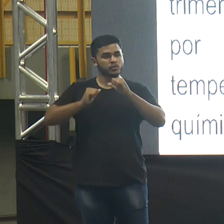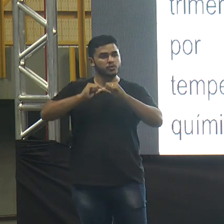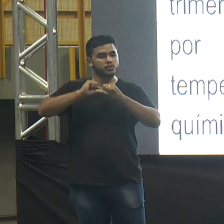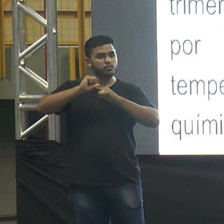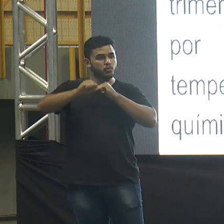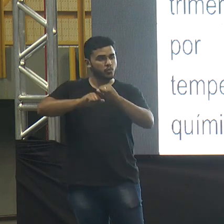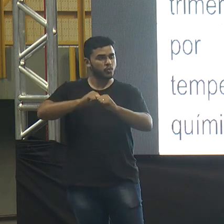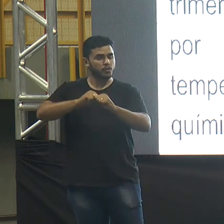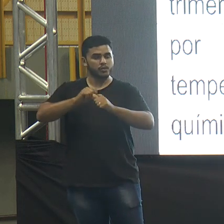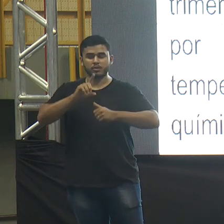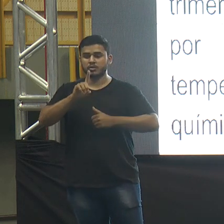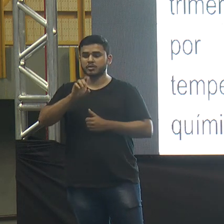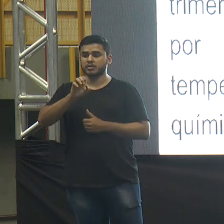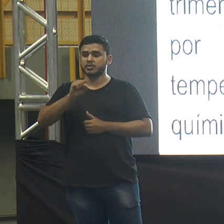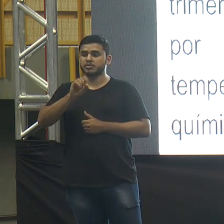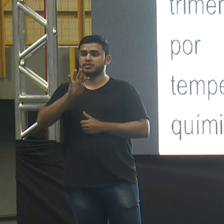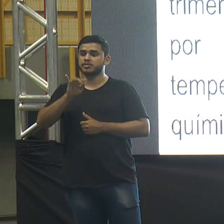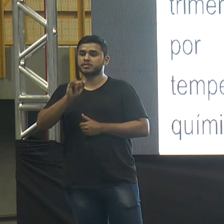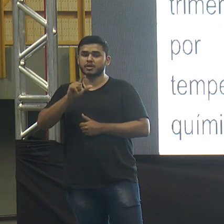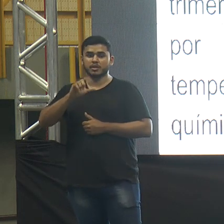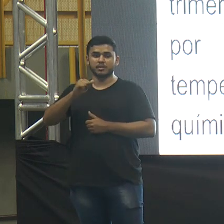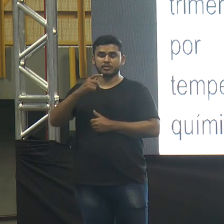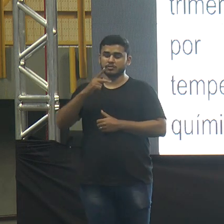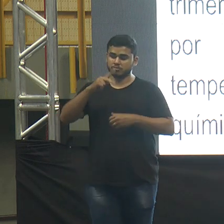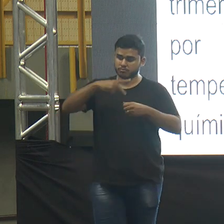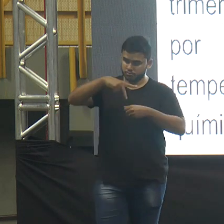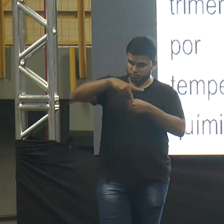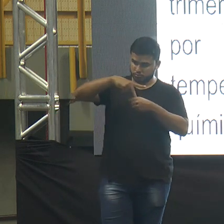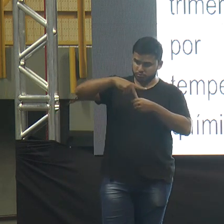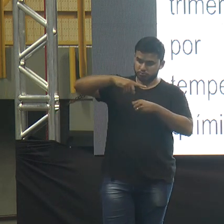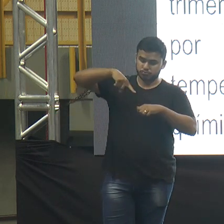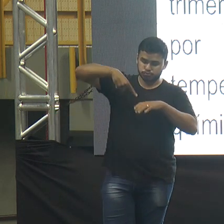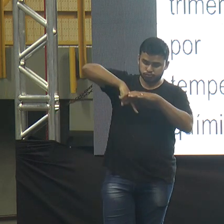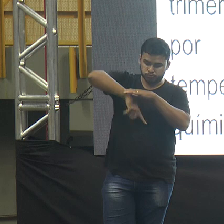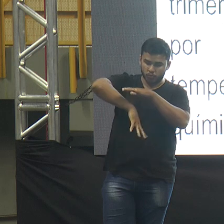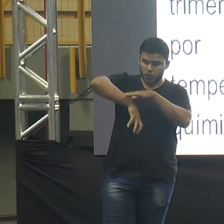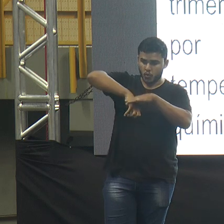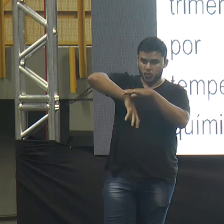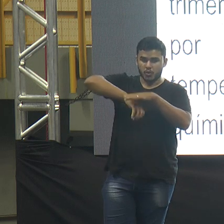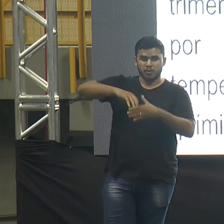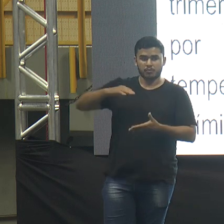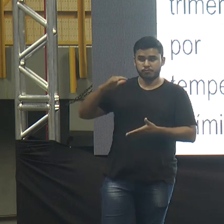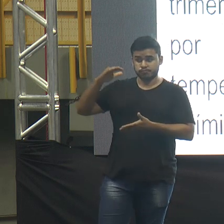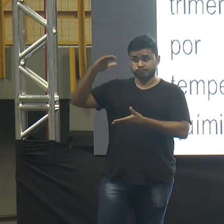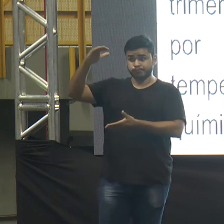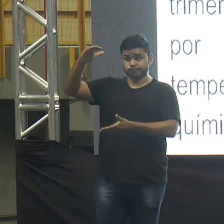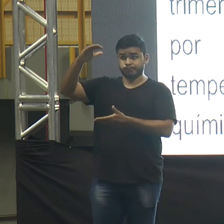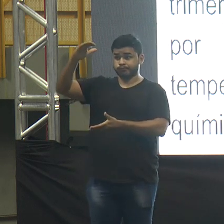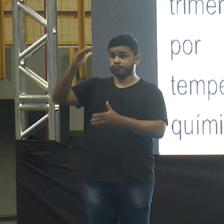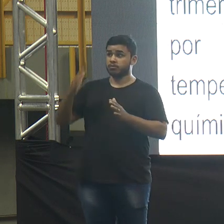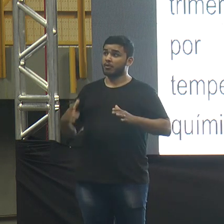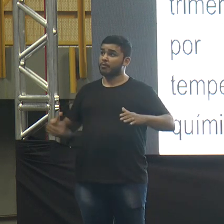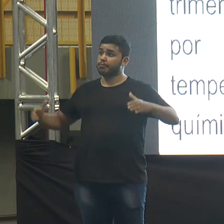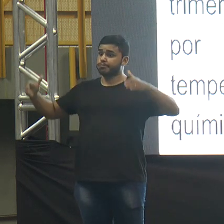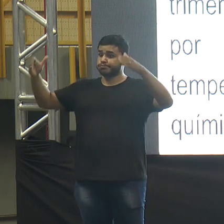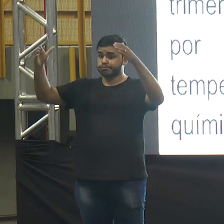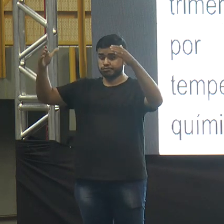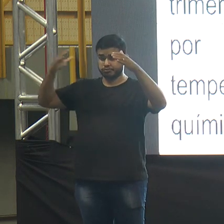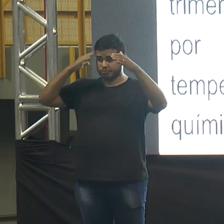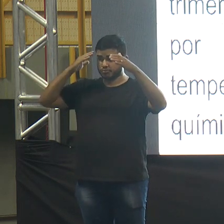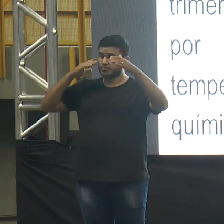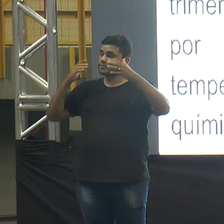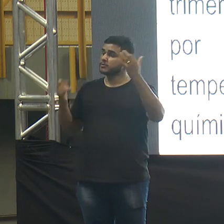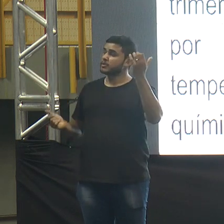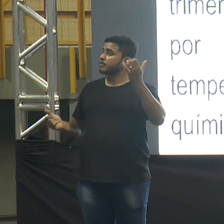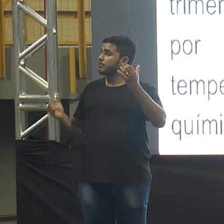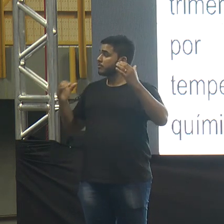é a destilação do petróleo? Só para relembrar, tu pega o petróleo, coloca em um grande reator e